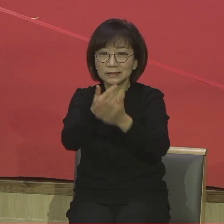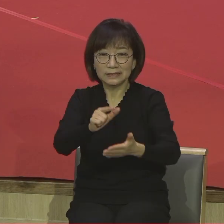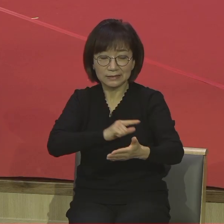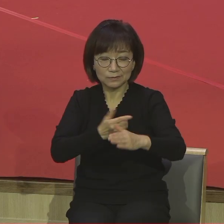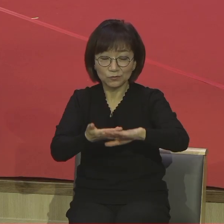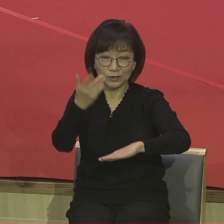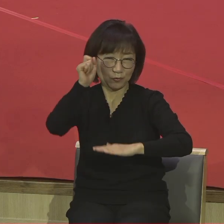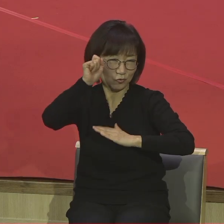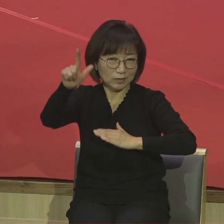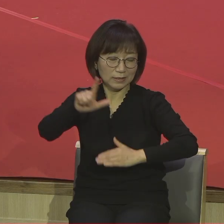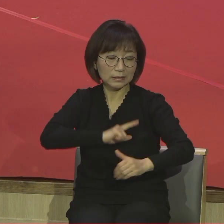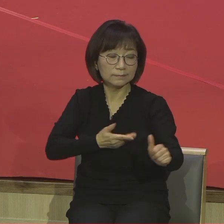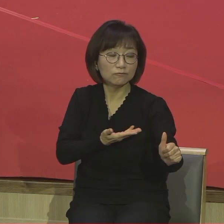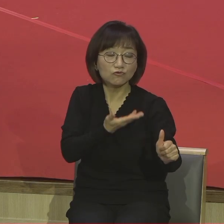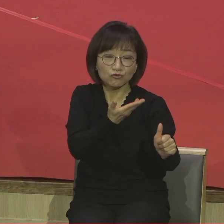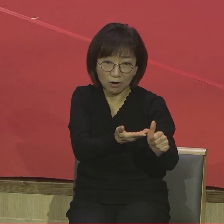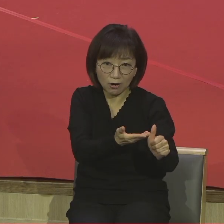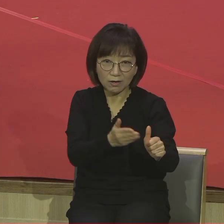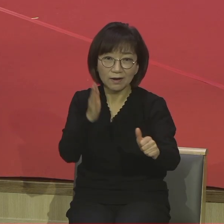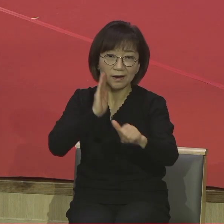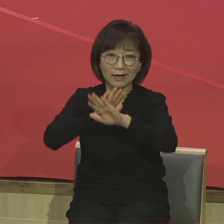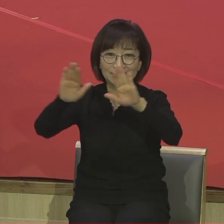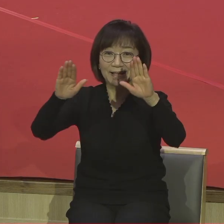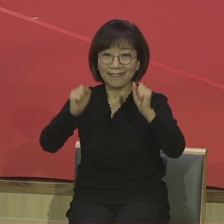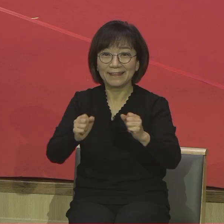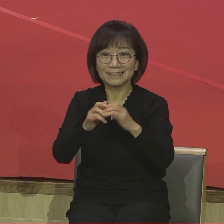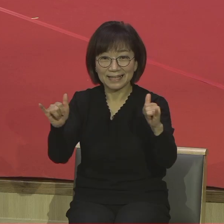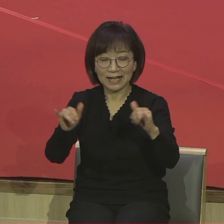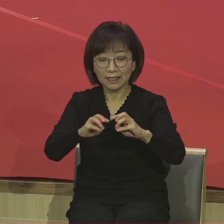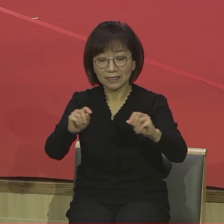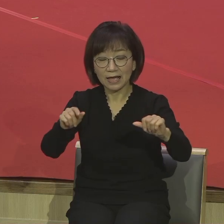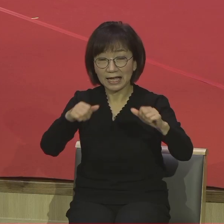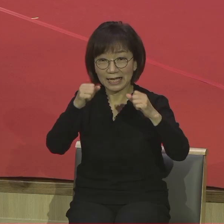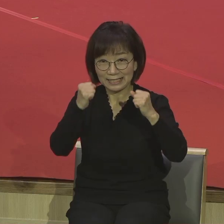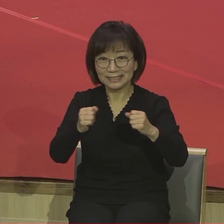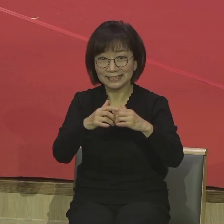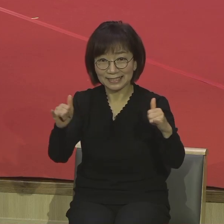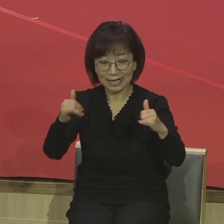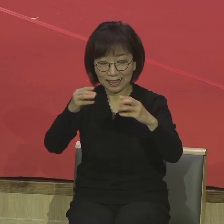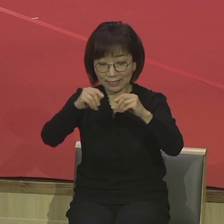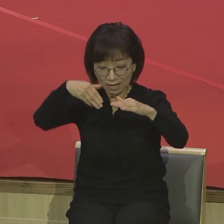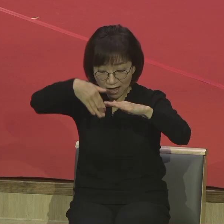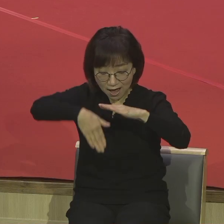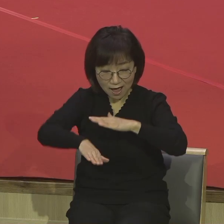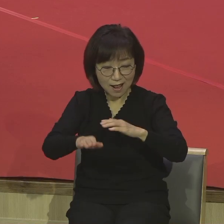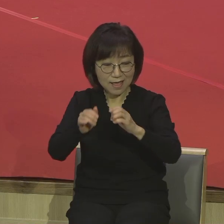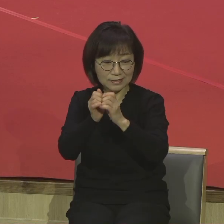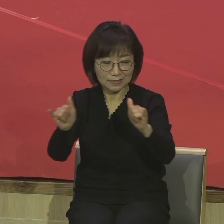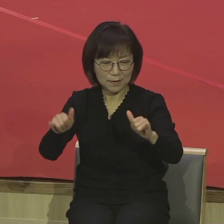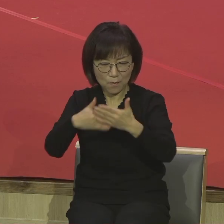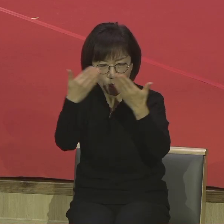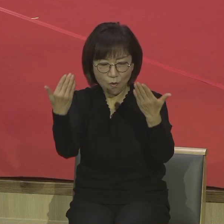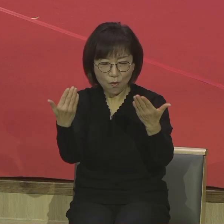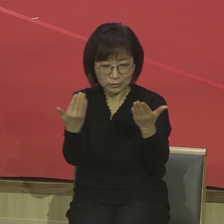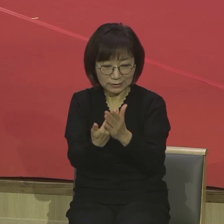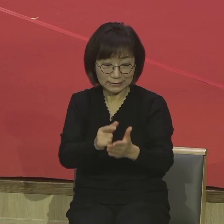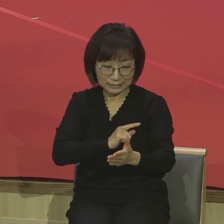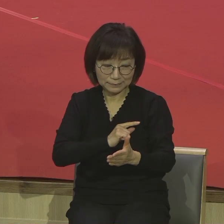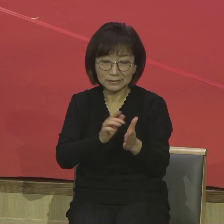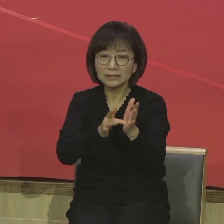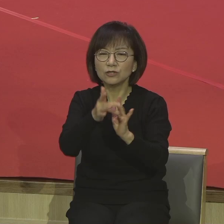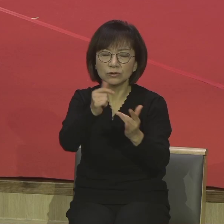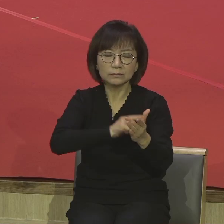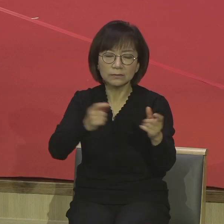이름 위에 뛰어난 이름을 주사 하늘에 있는 자들과 땅에 있는 자들과 땅 아래에 있는 자들로 모든 무릎을 예수의 이름에 꿇게